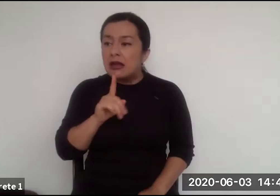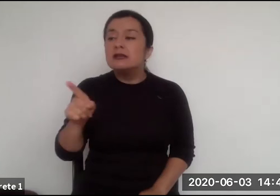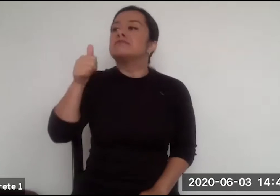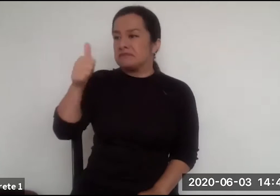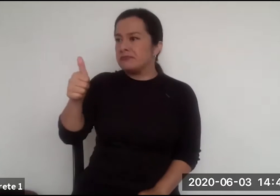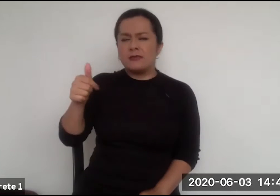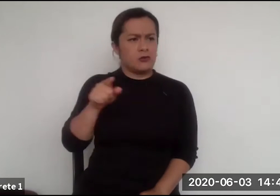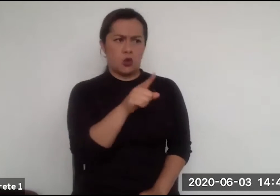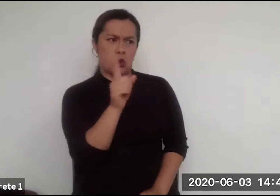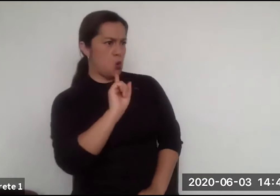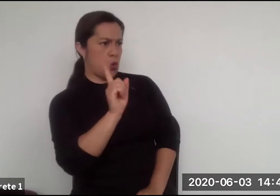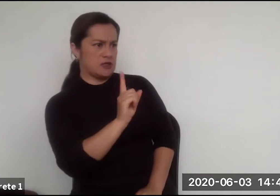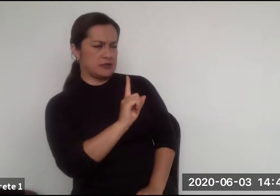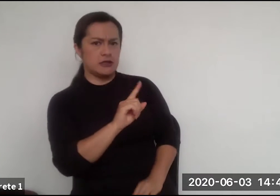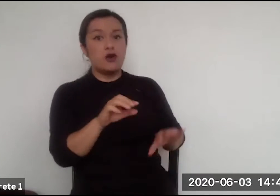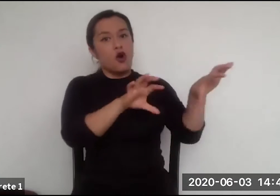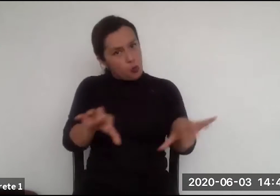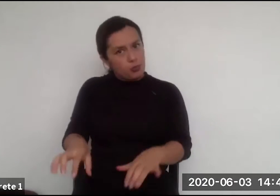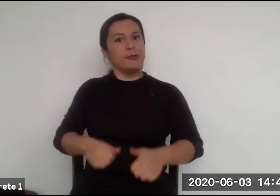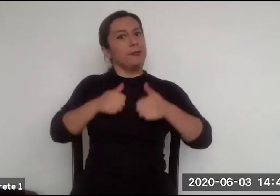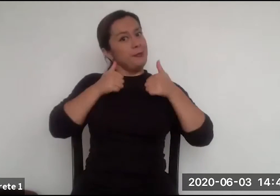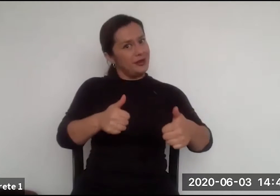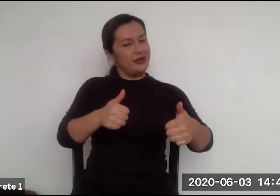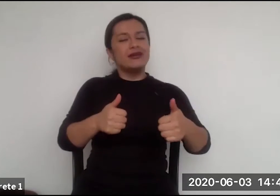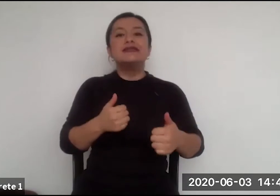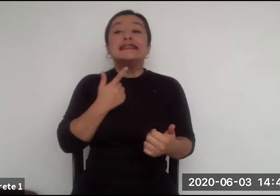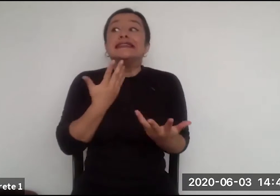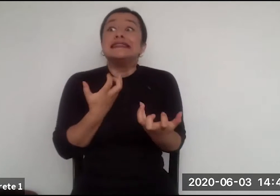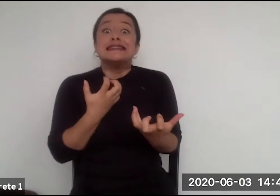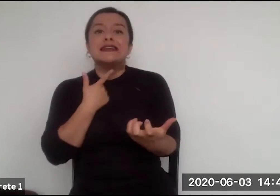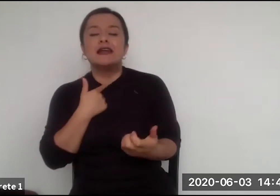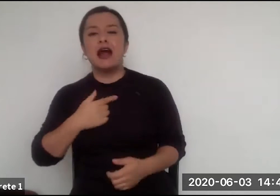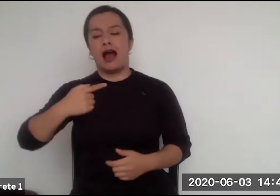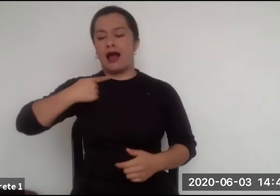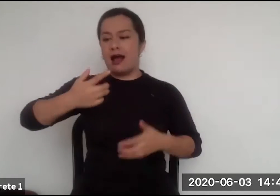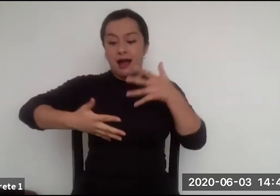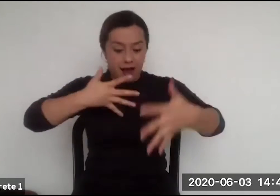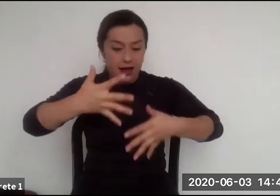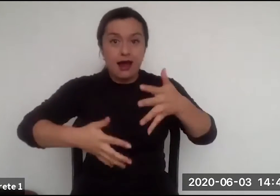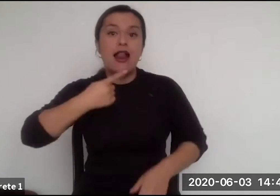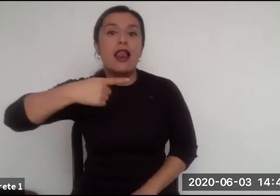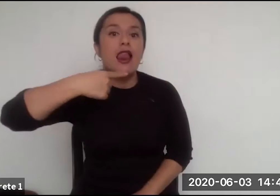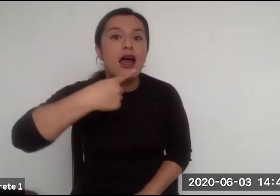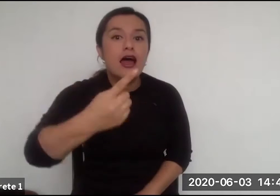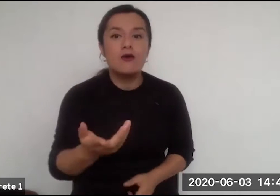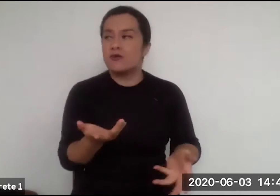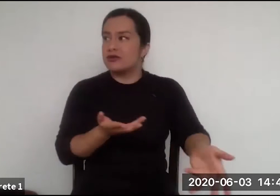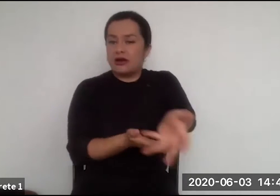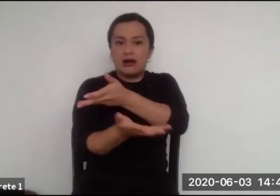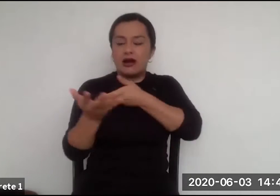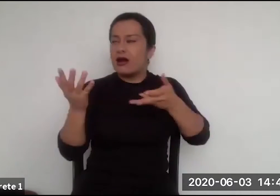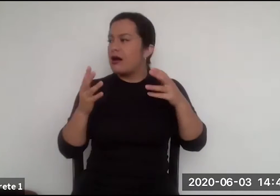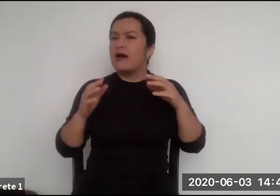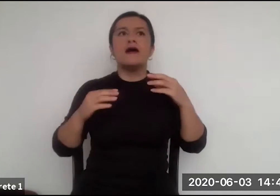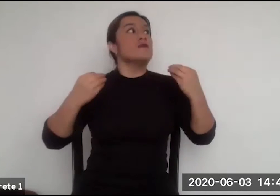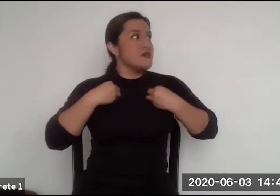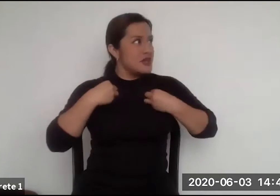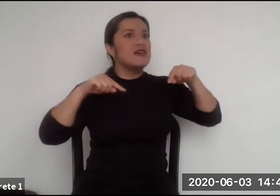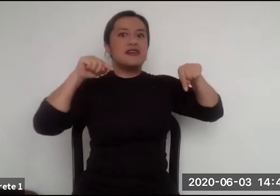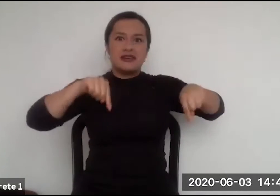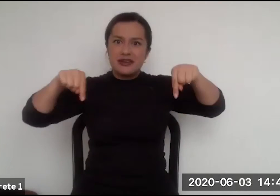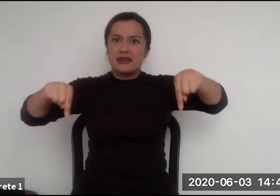cuáles comportamientos, deseos, cuáles lenguas, cuáles formas de habitar con el territorio, formas